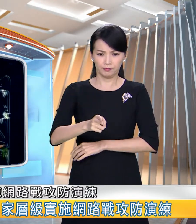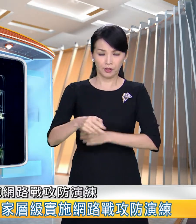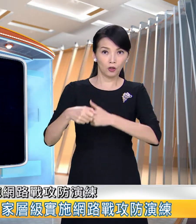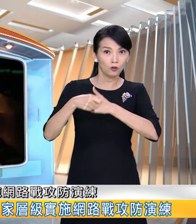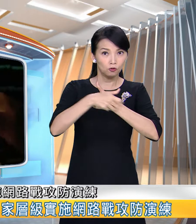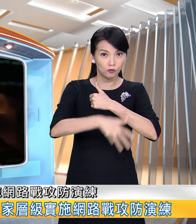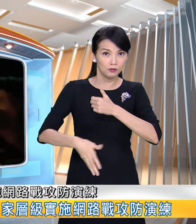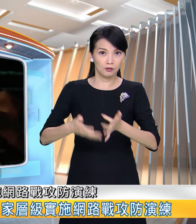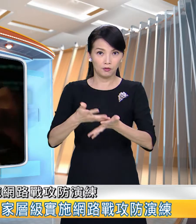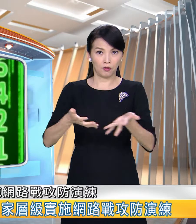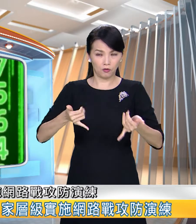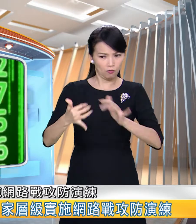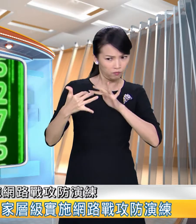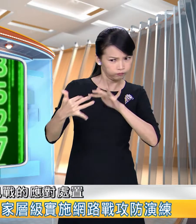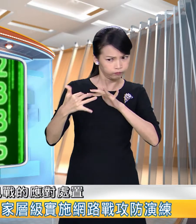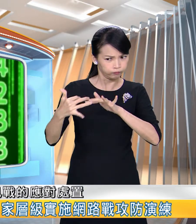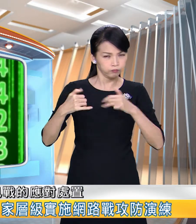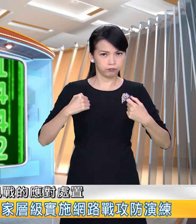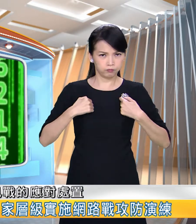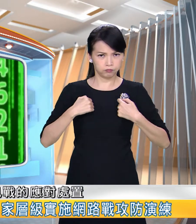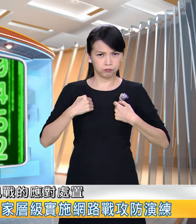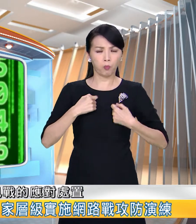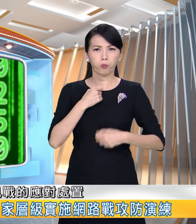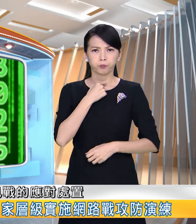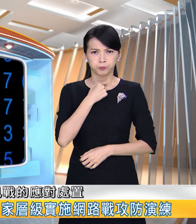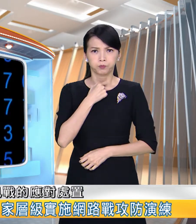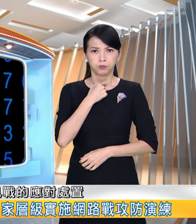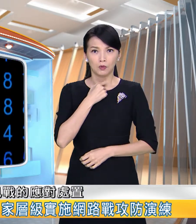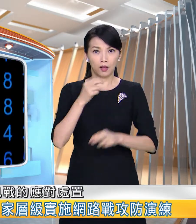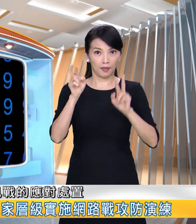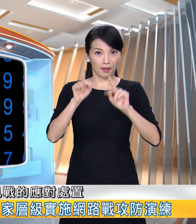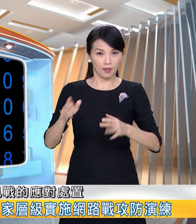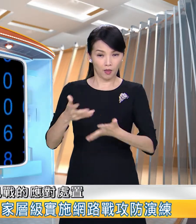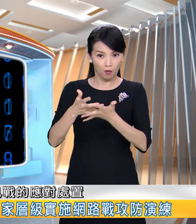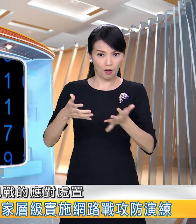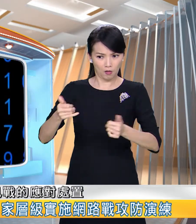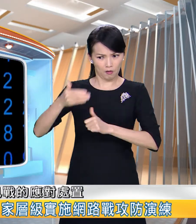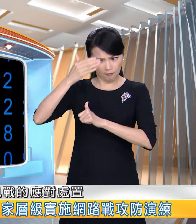防演练，提升政府对资讯战的应对处置。